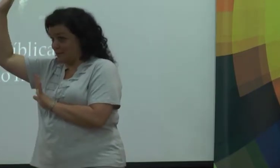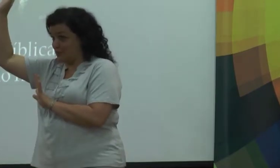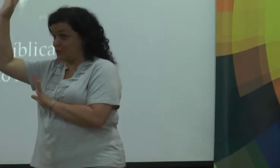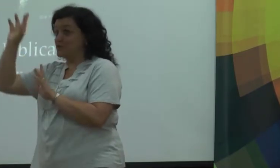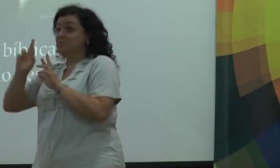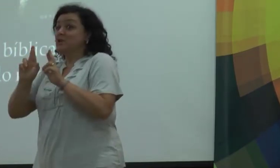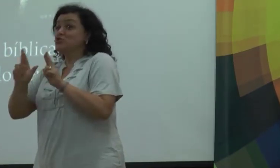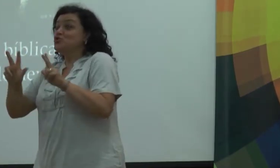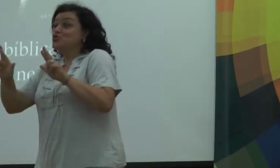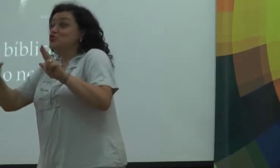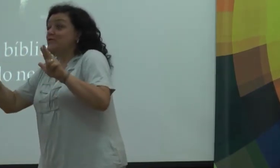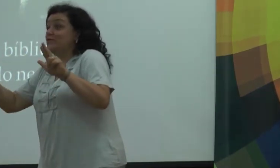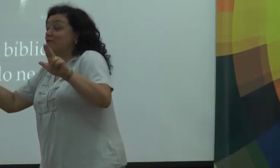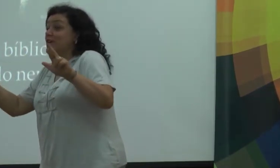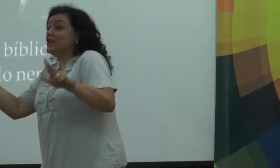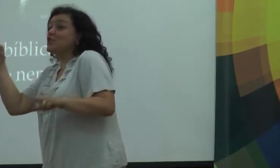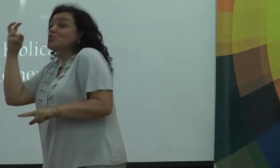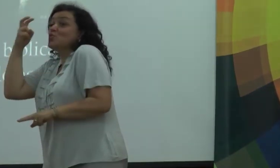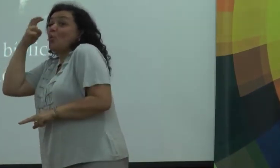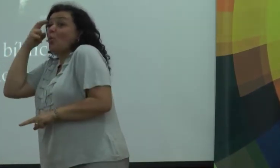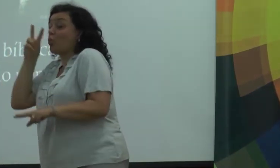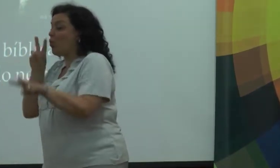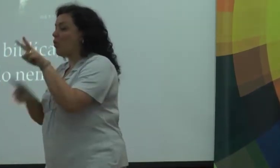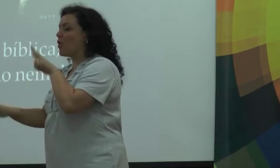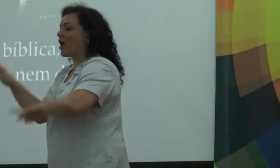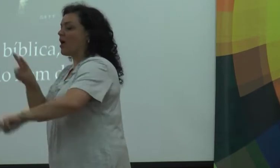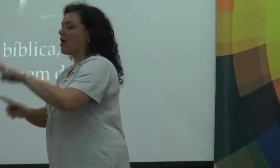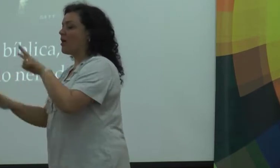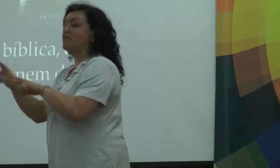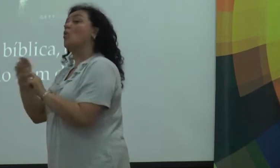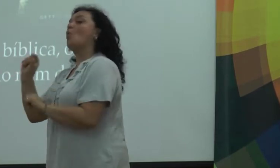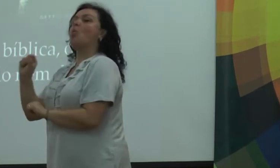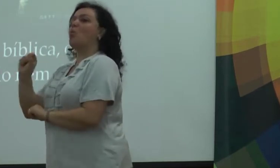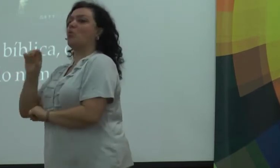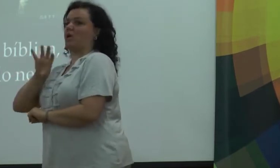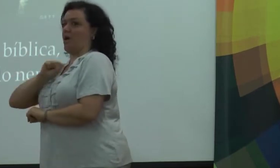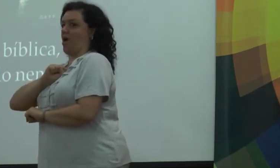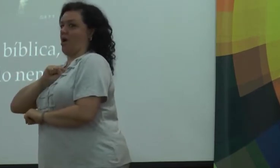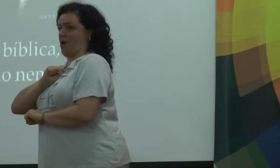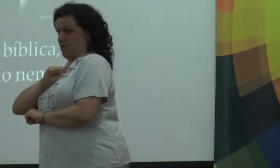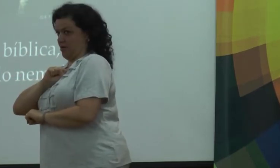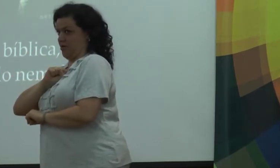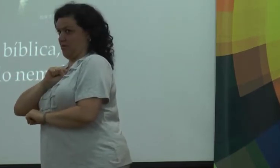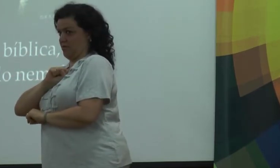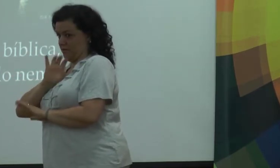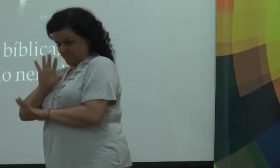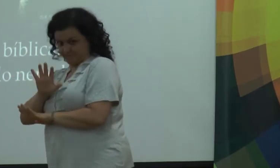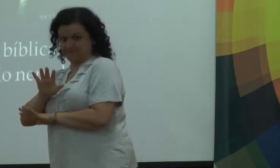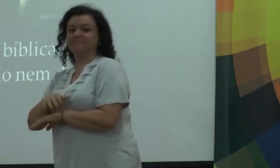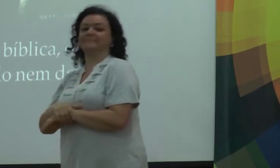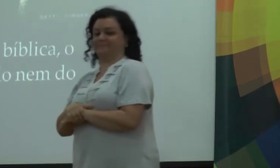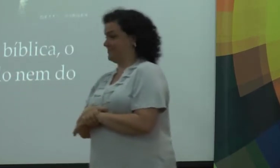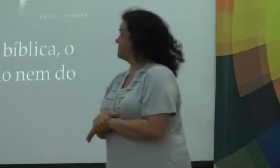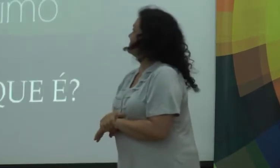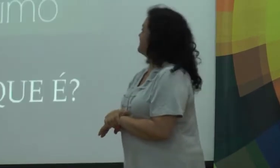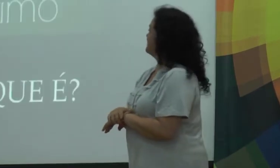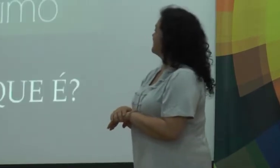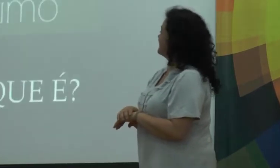O amor não é do homem, mas sim de Deus. Então, é uma cultura diferente do